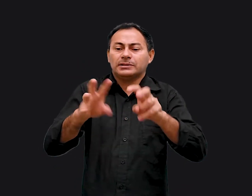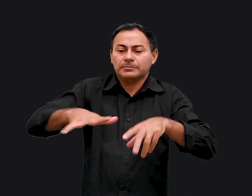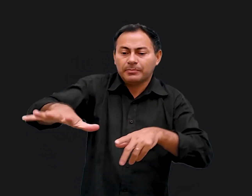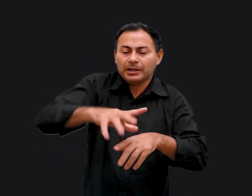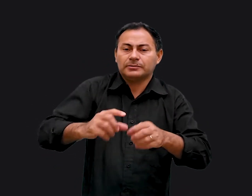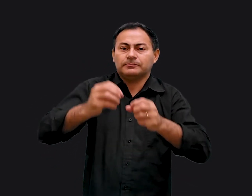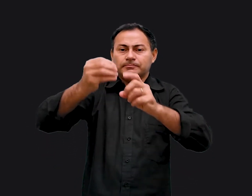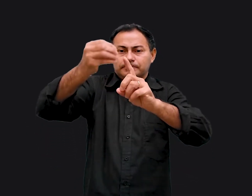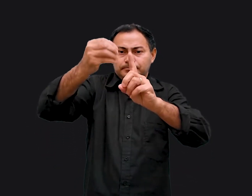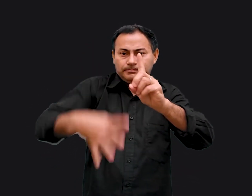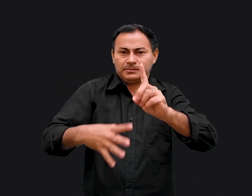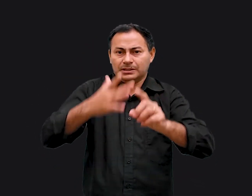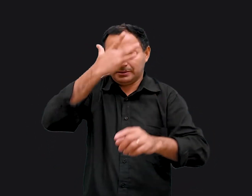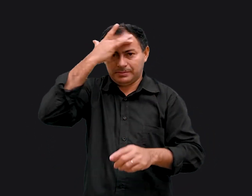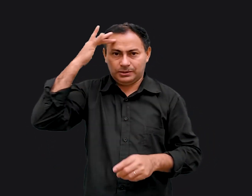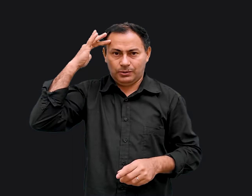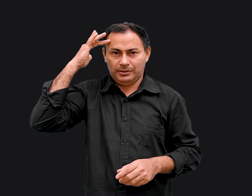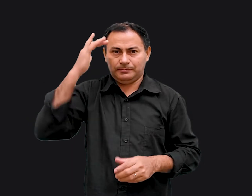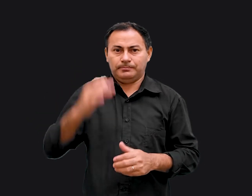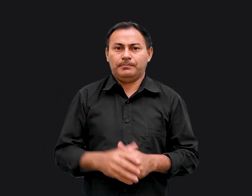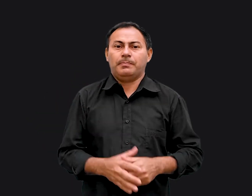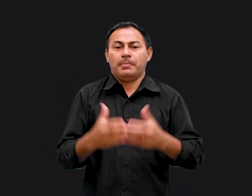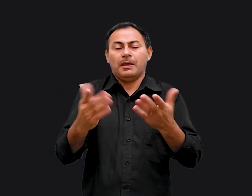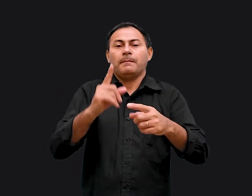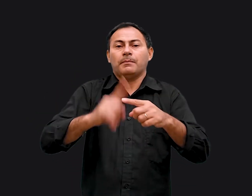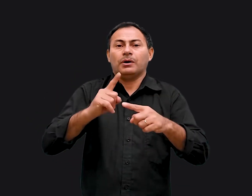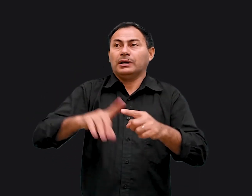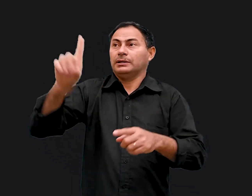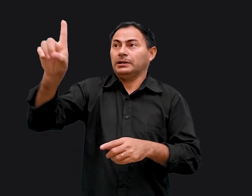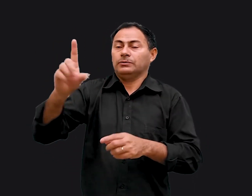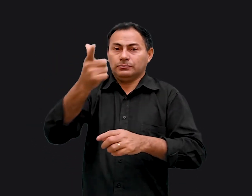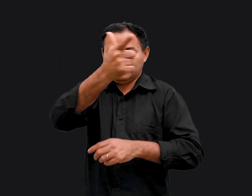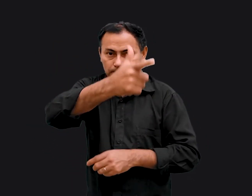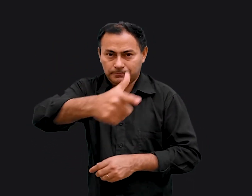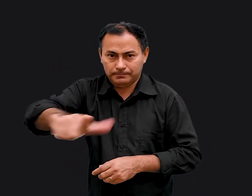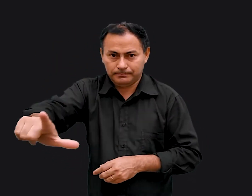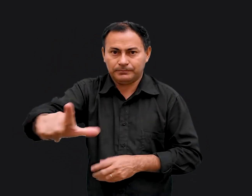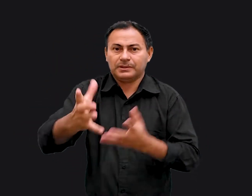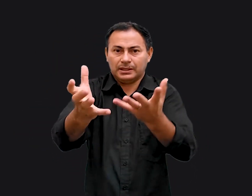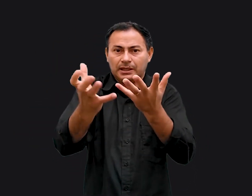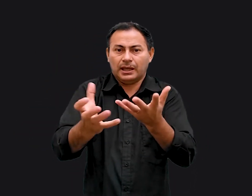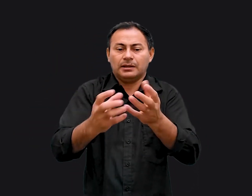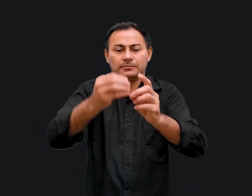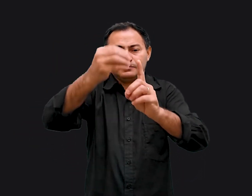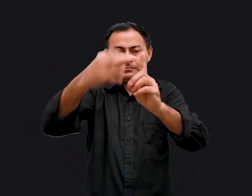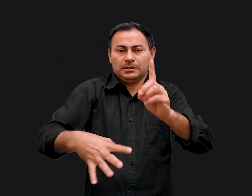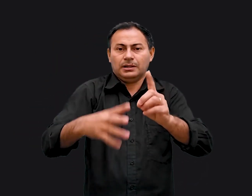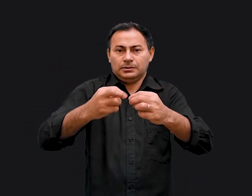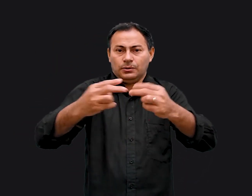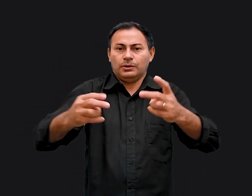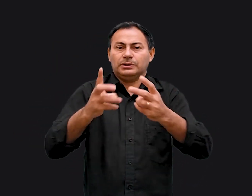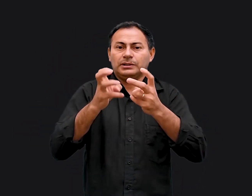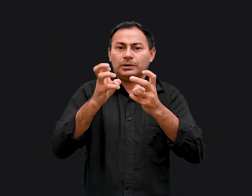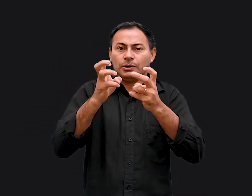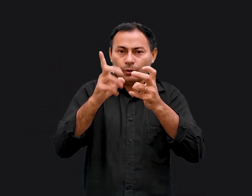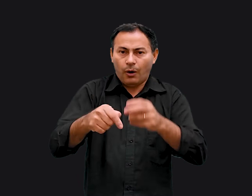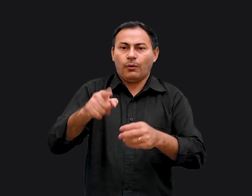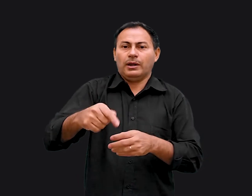dado para a descrição desses personagens. Isso é porque Deus, novamente, quer descrever as coisas como elas eram